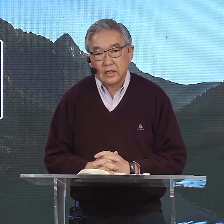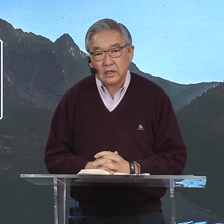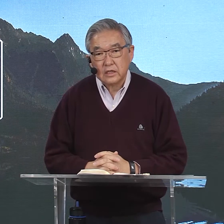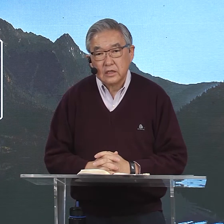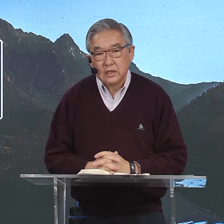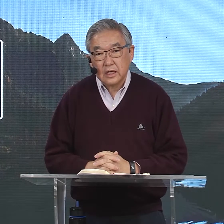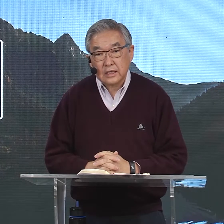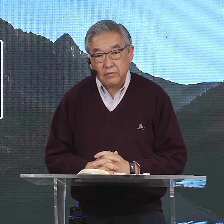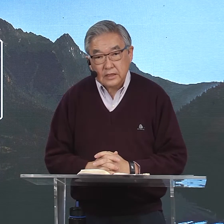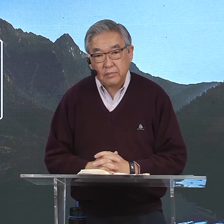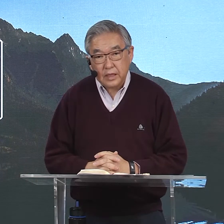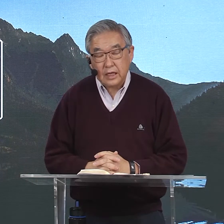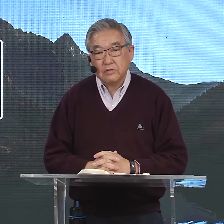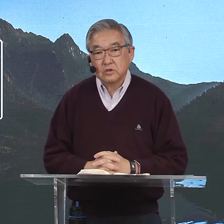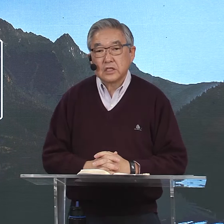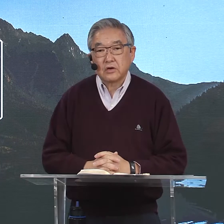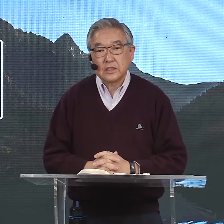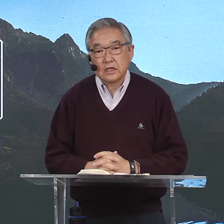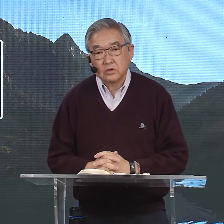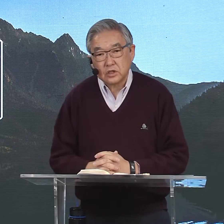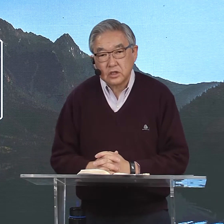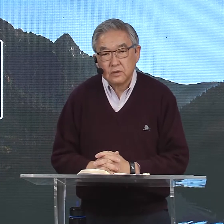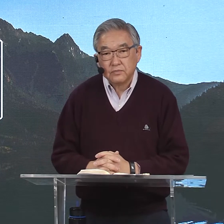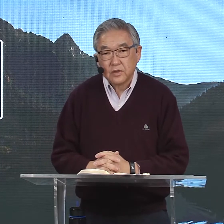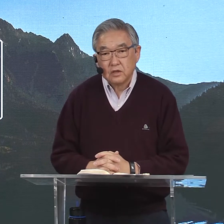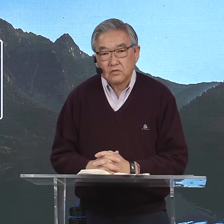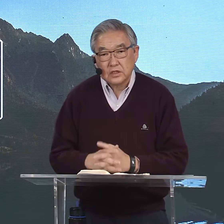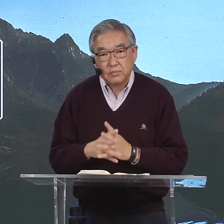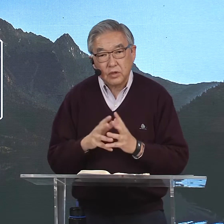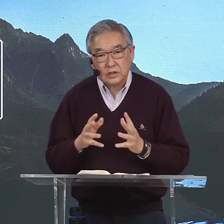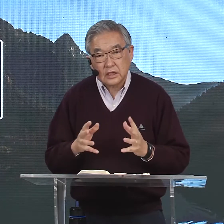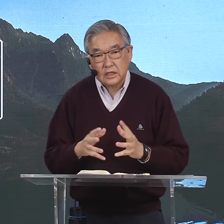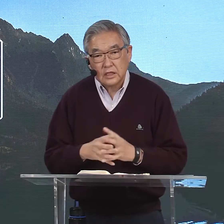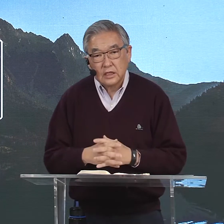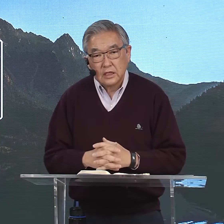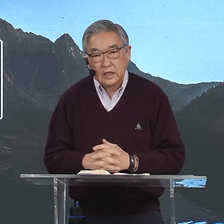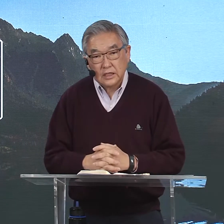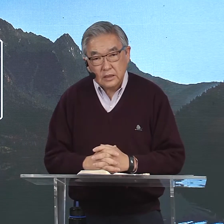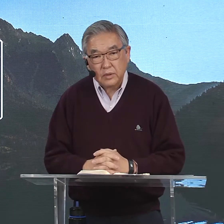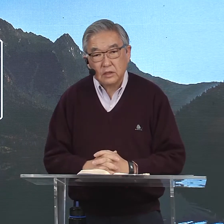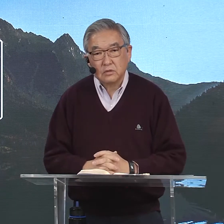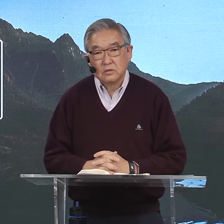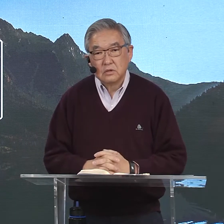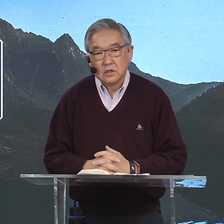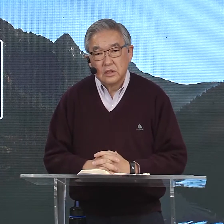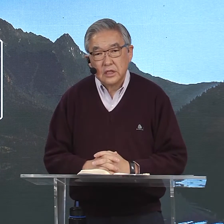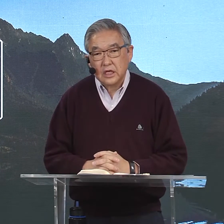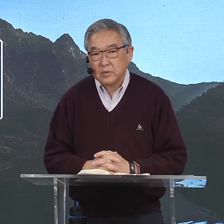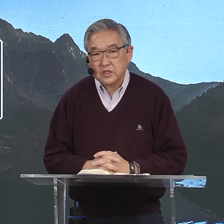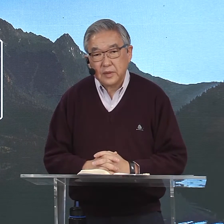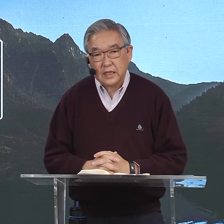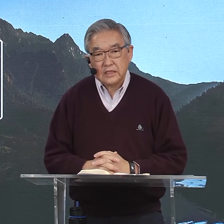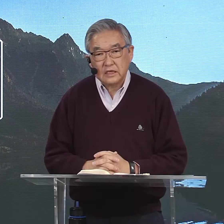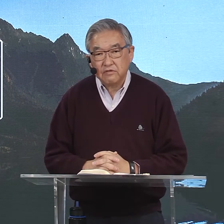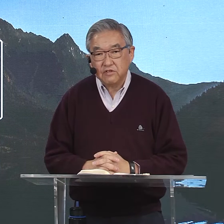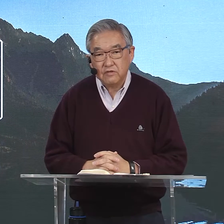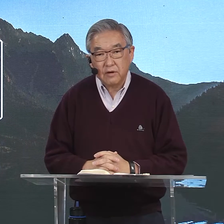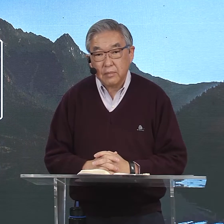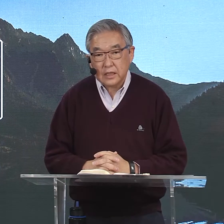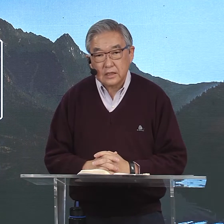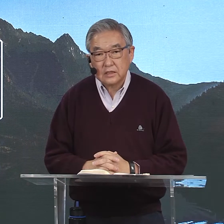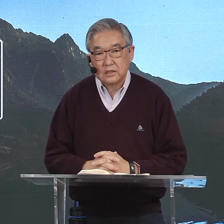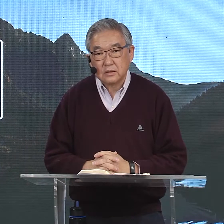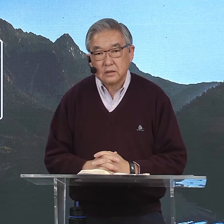oramos para que através da palavra do senhor esta noite você possa recebê-lo e ter uma experiência